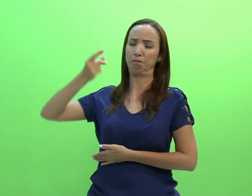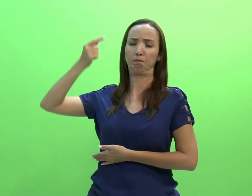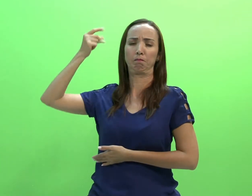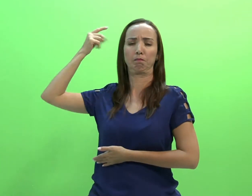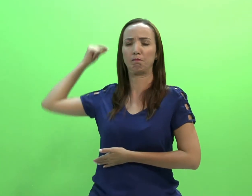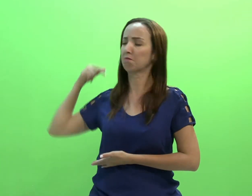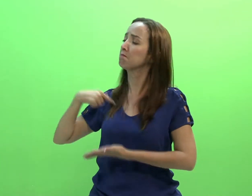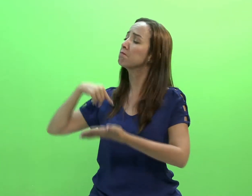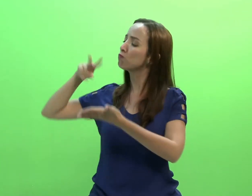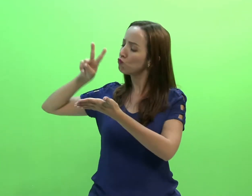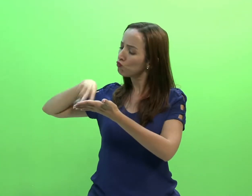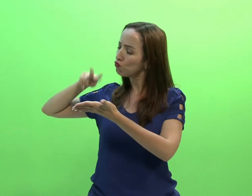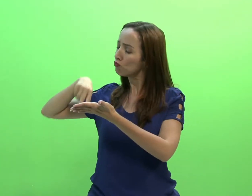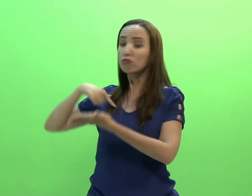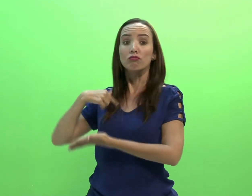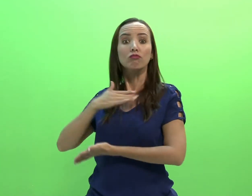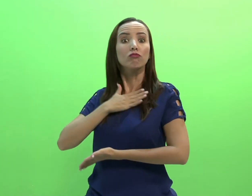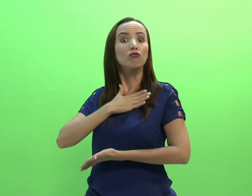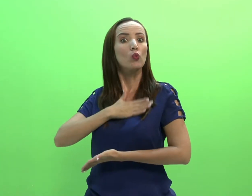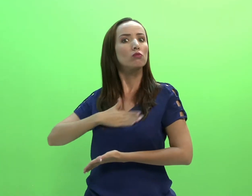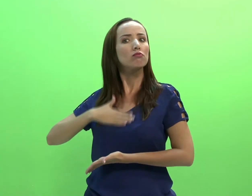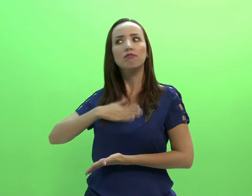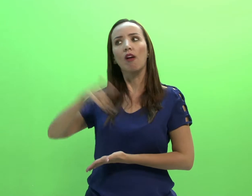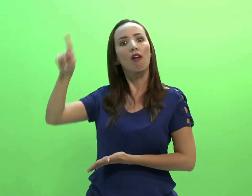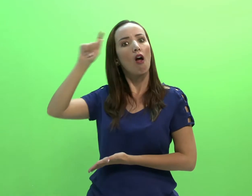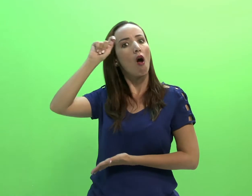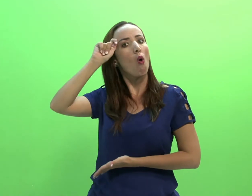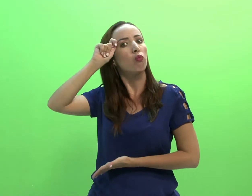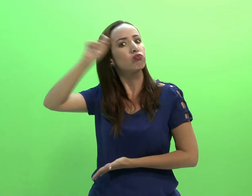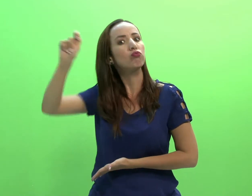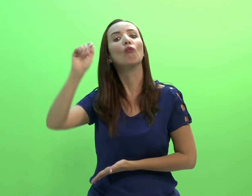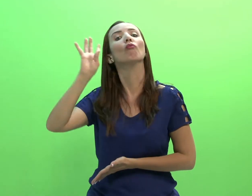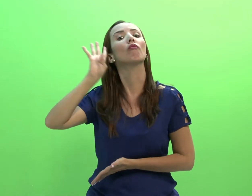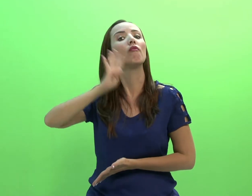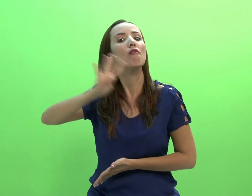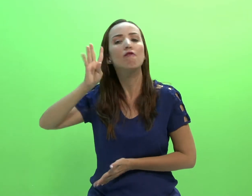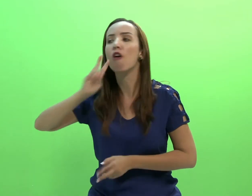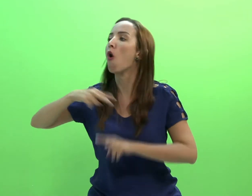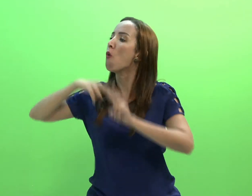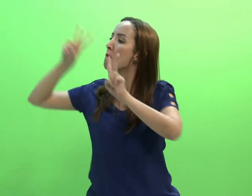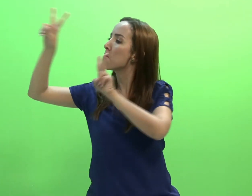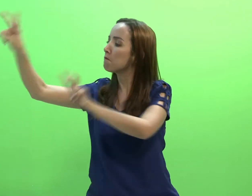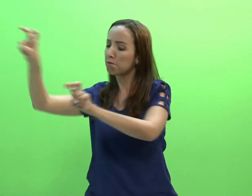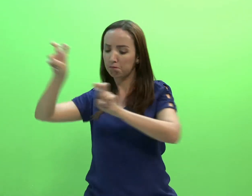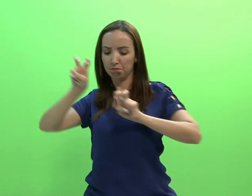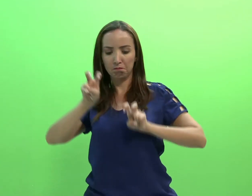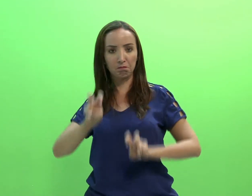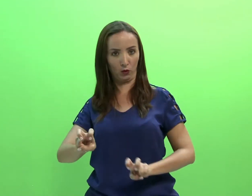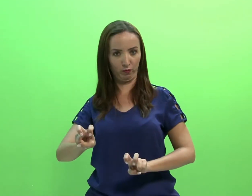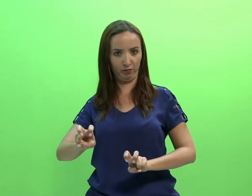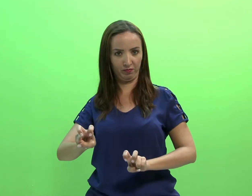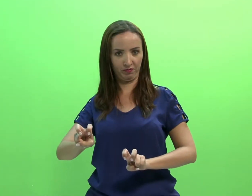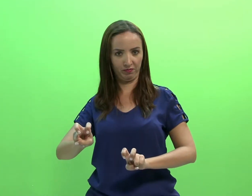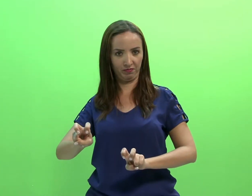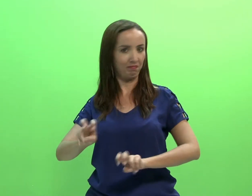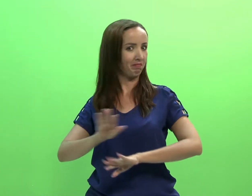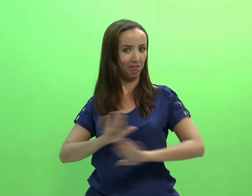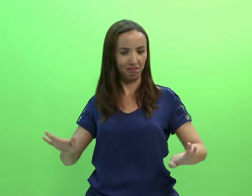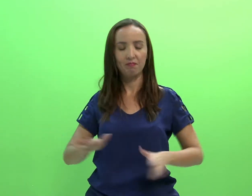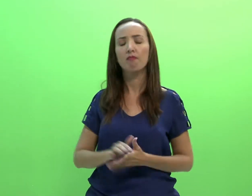eu leio um livro, gosto da ideia do autor, acho legal, pego